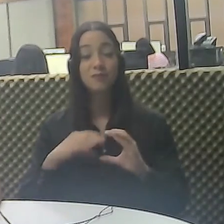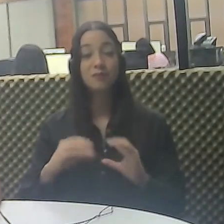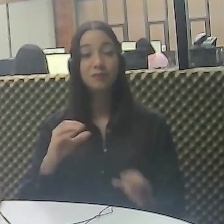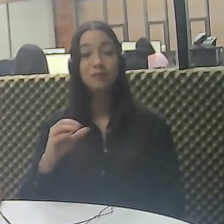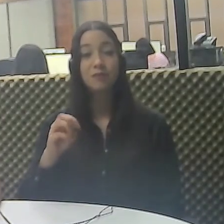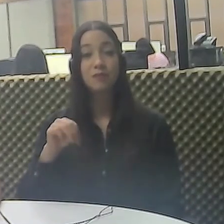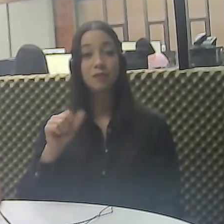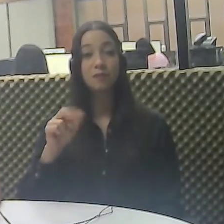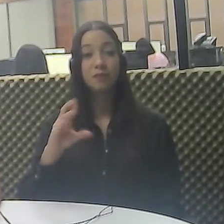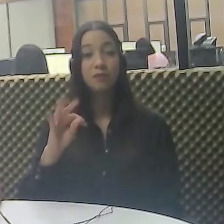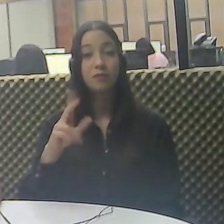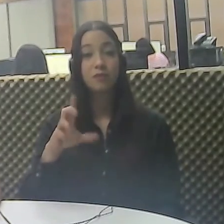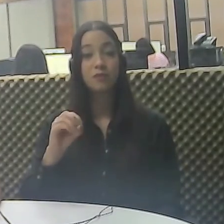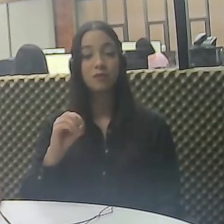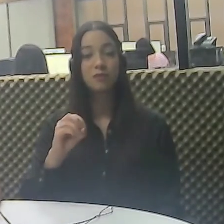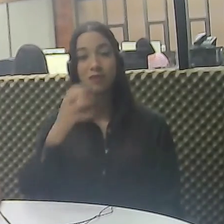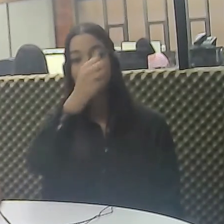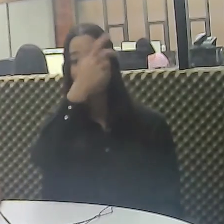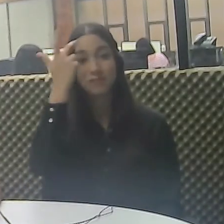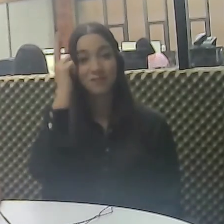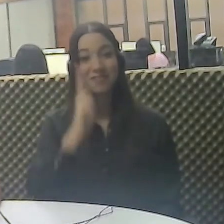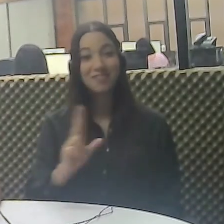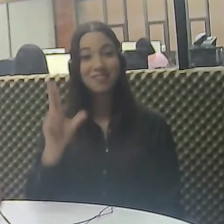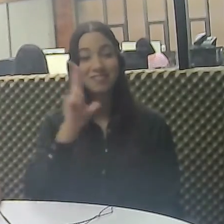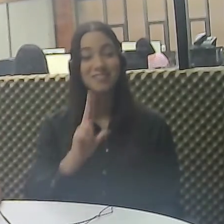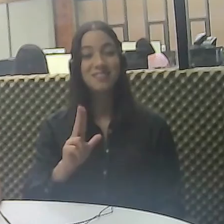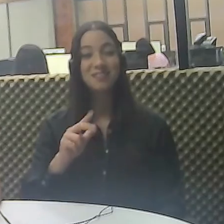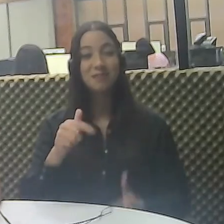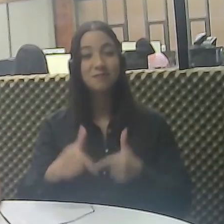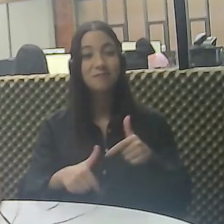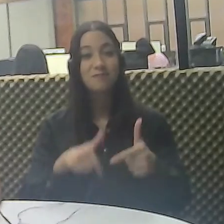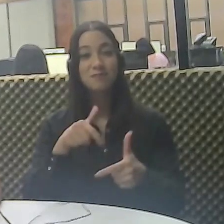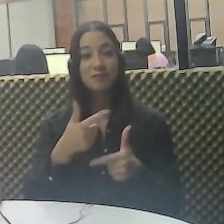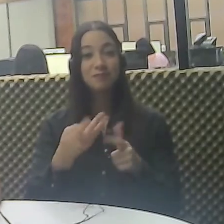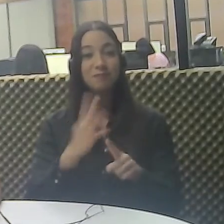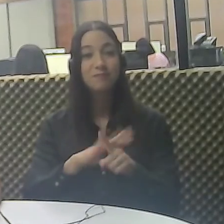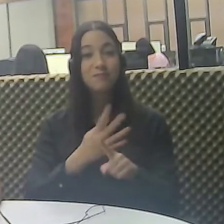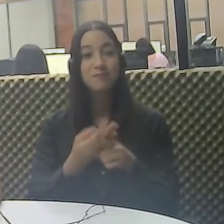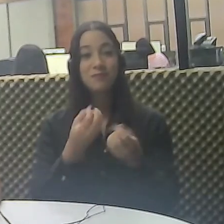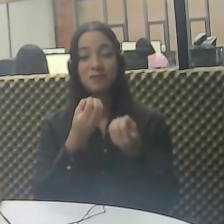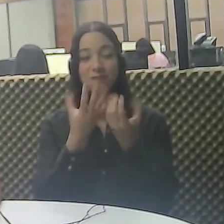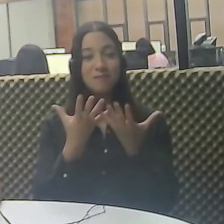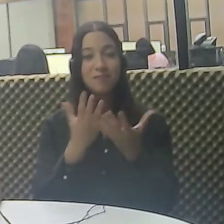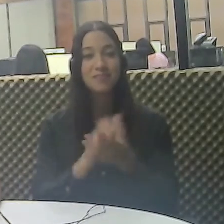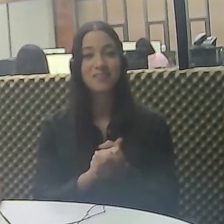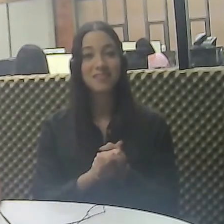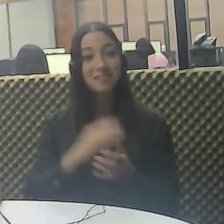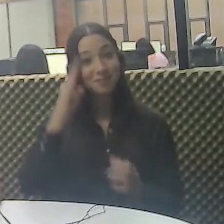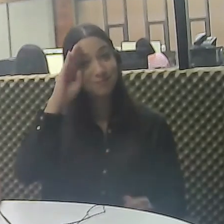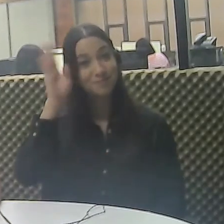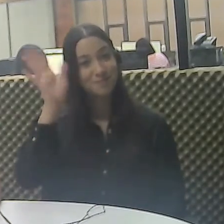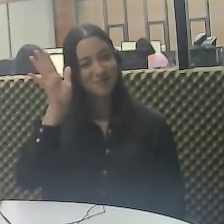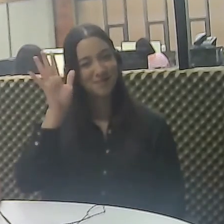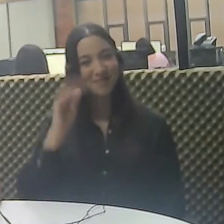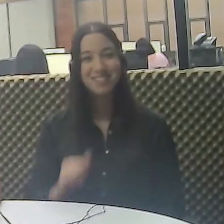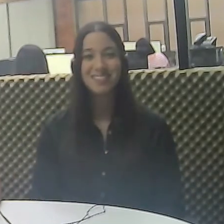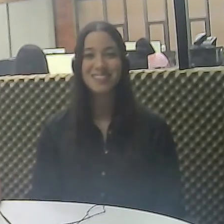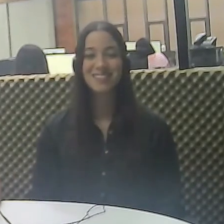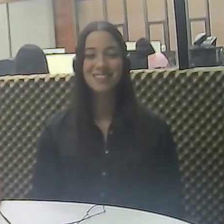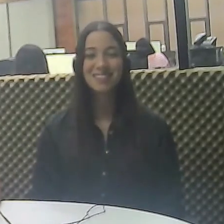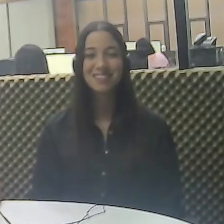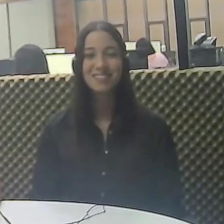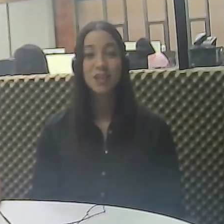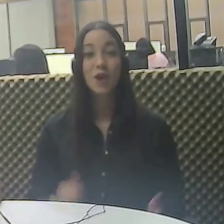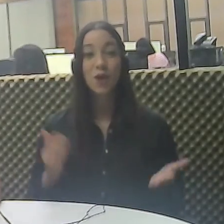Marco Túlio de Castro Caliman Prefeitura de Uberlândia fazer mais fazer bem até a próxima